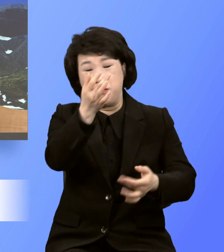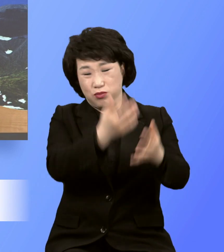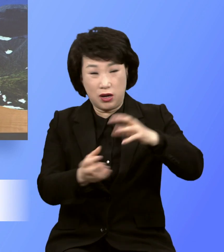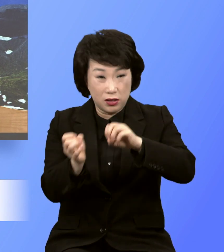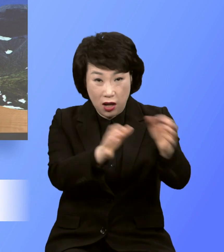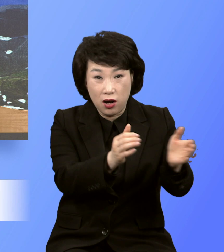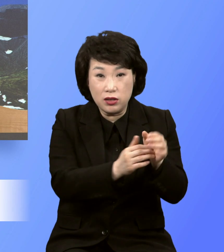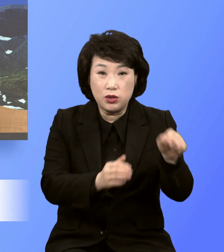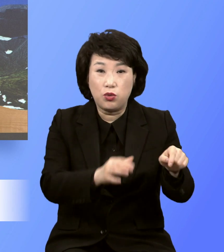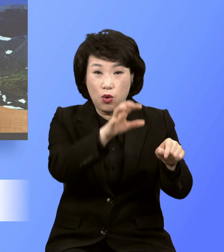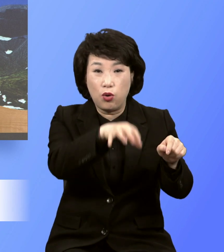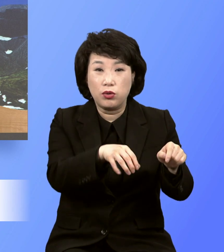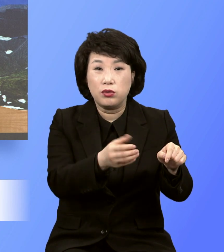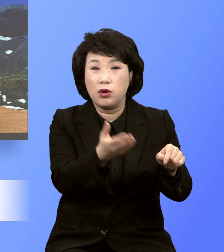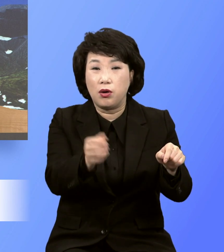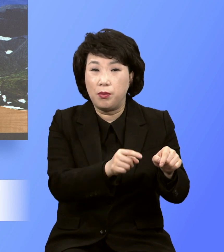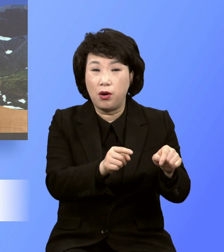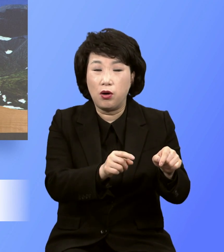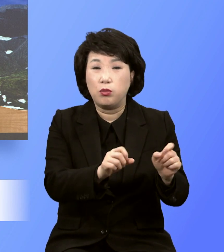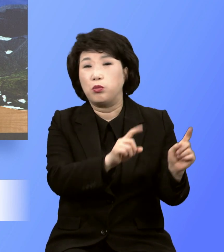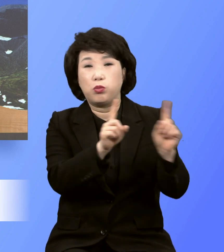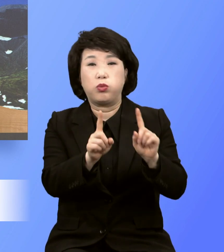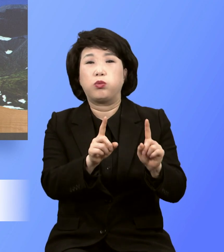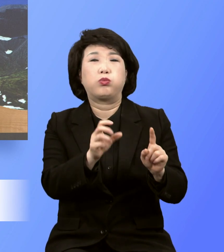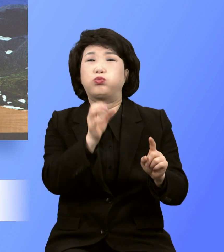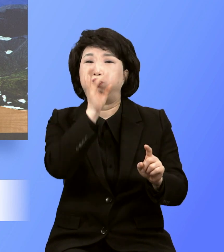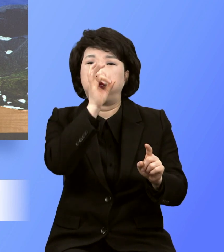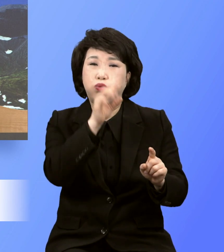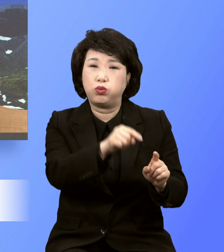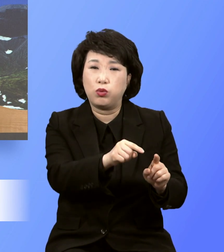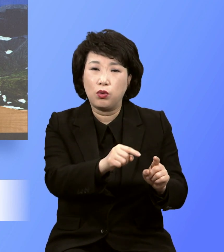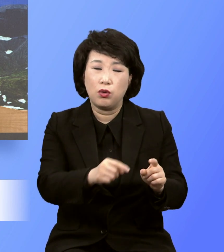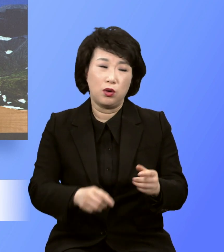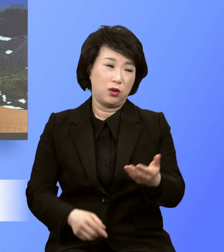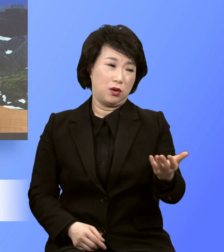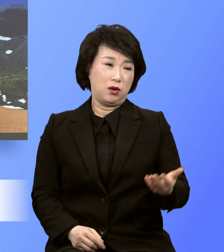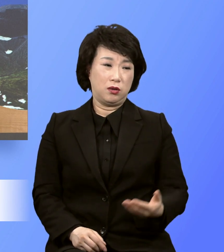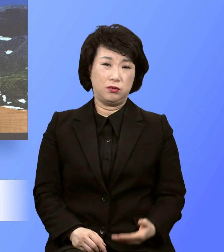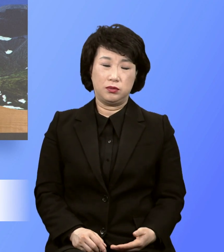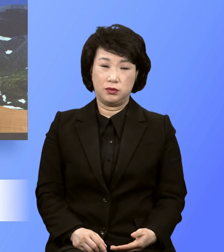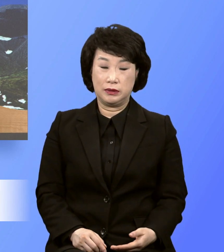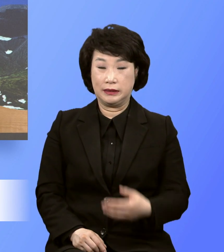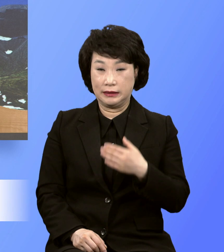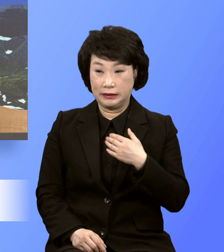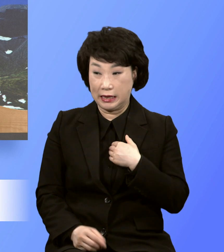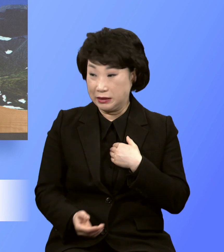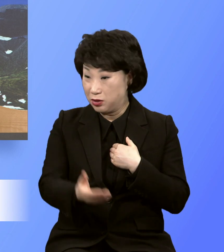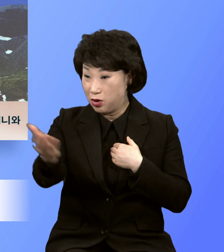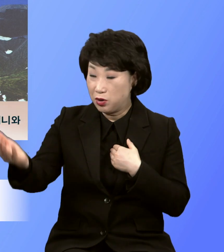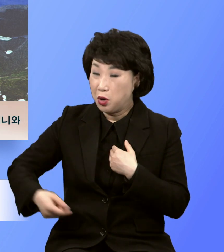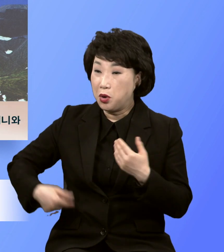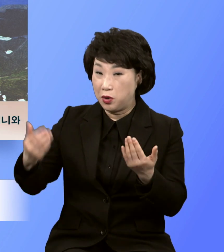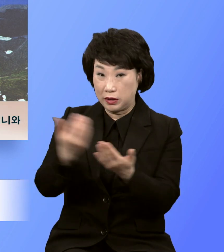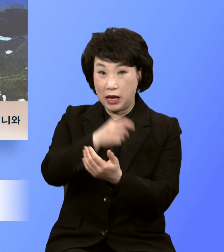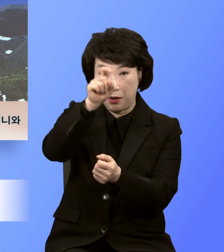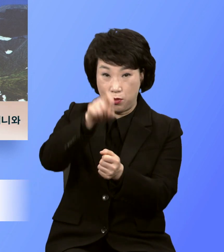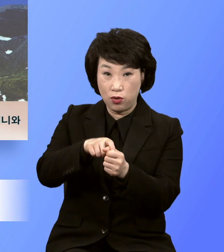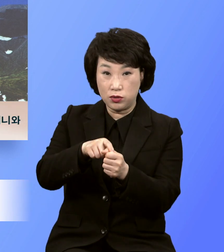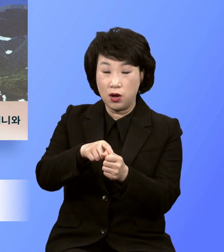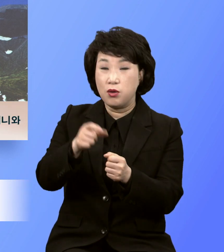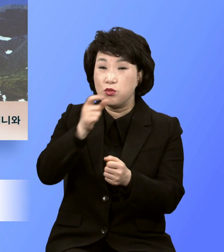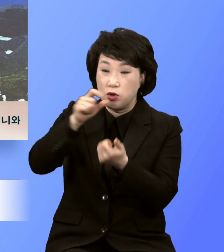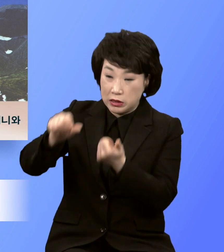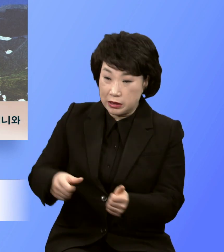거기는 타기만 하지 소생할 길이 없다는 거. 나는 너희로 회개케 하기 위해서